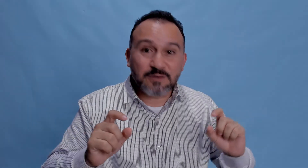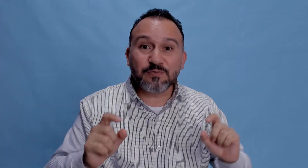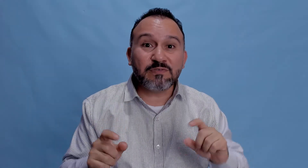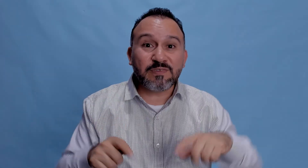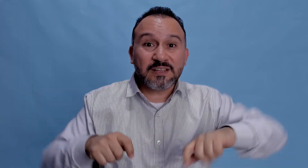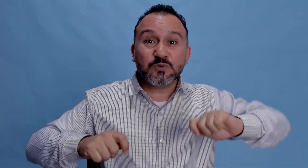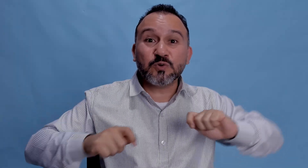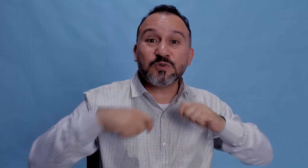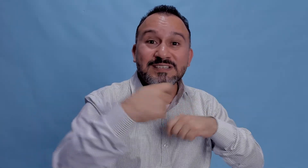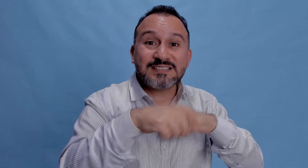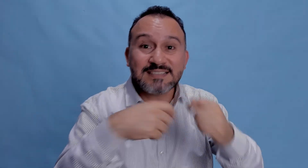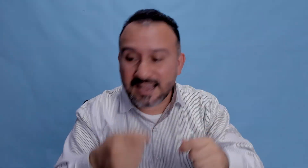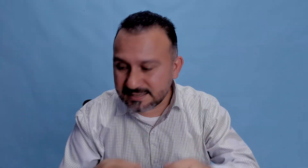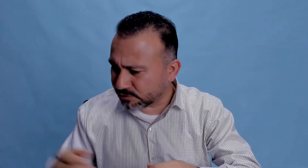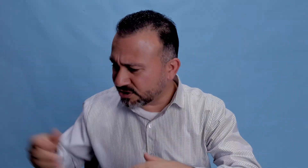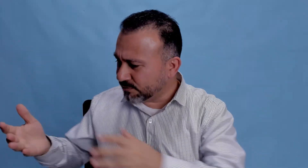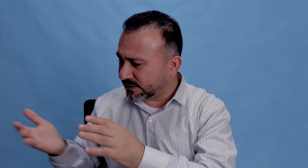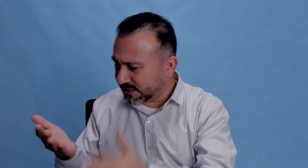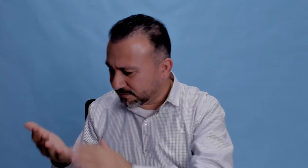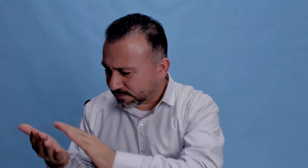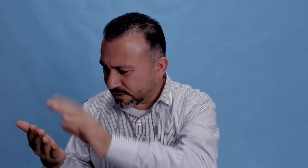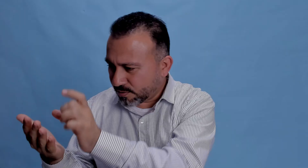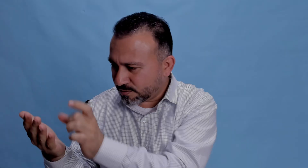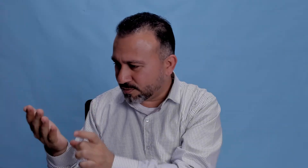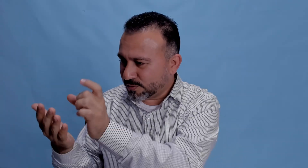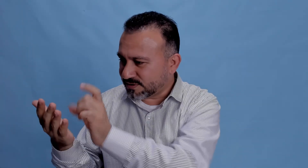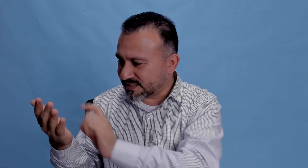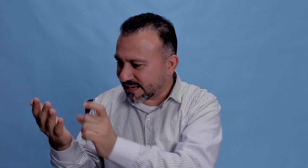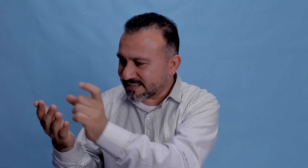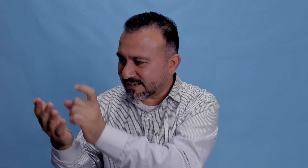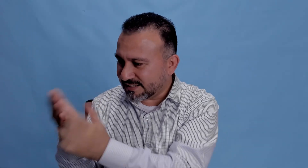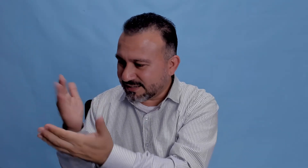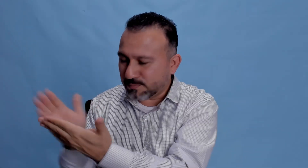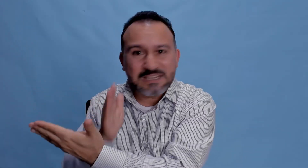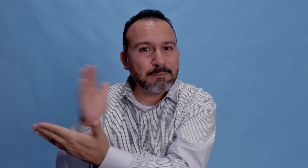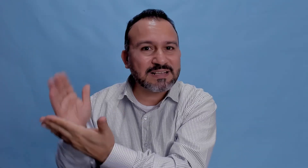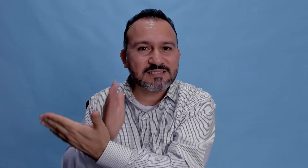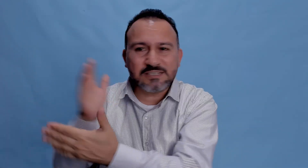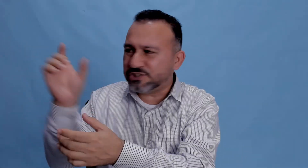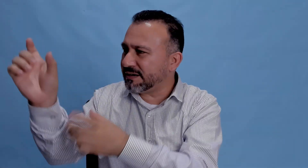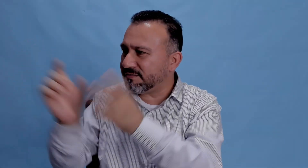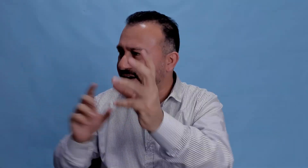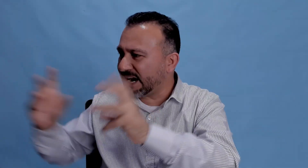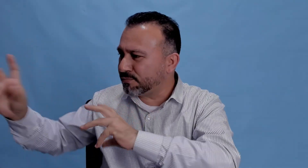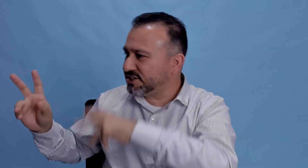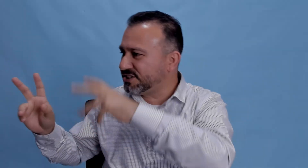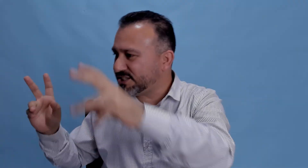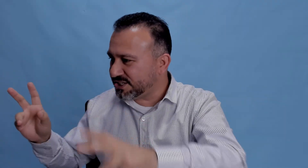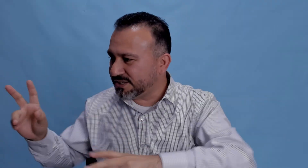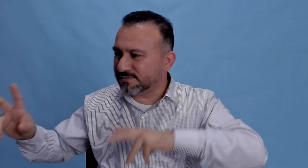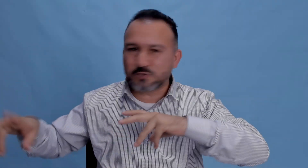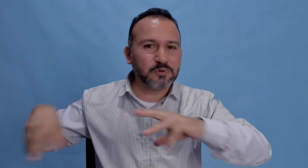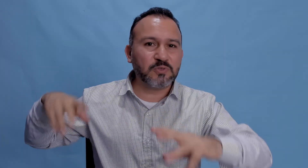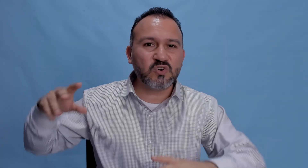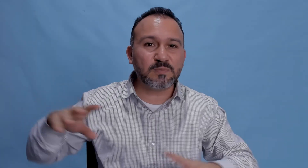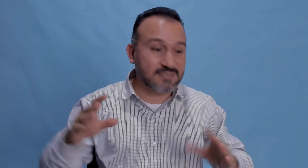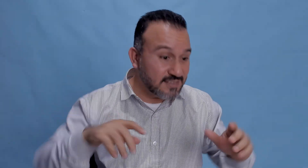fui vendo os sinais. Eu tinha um livro com os sinais ali, eu ia passando, tinha verbos, adjetivos, pronomes, e aí eu